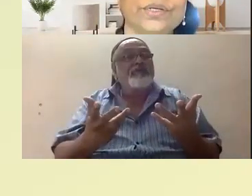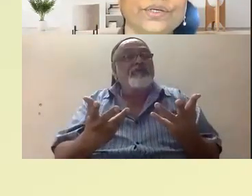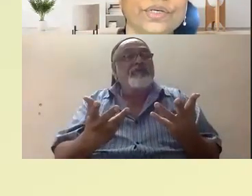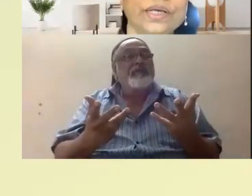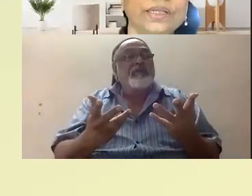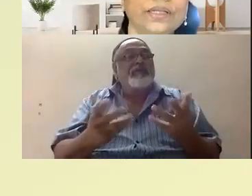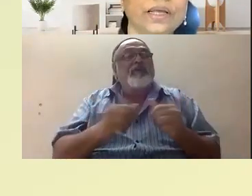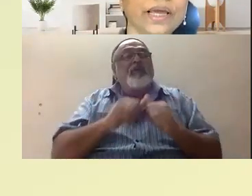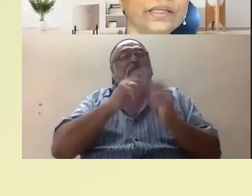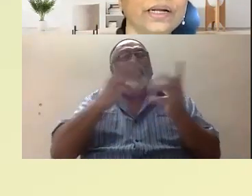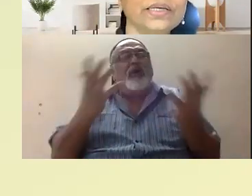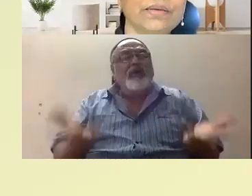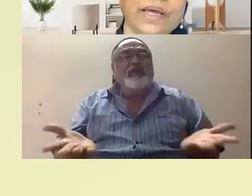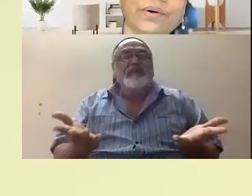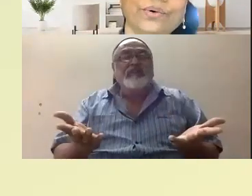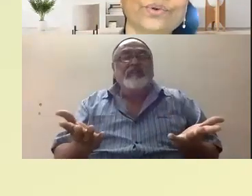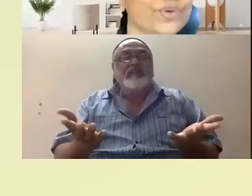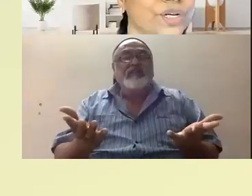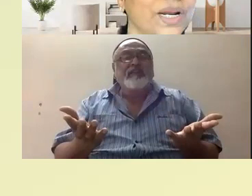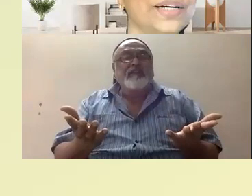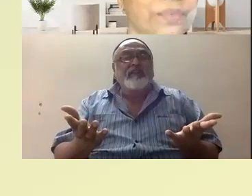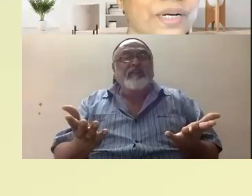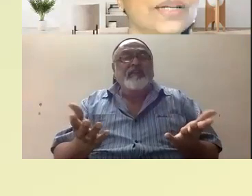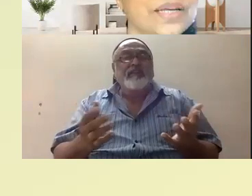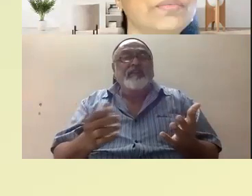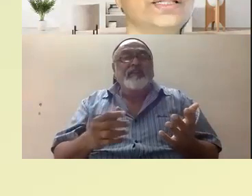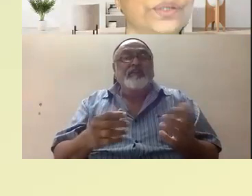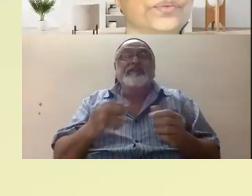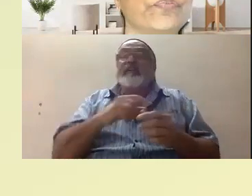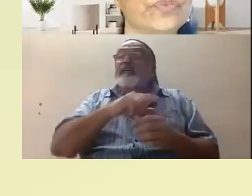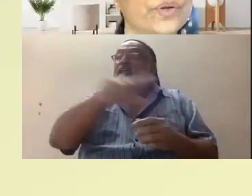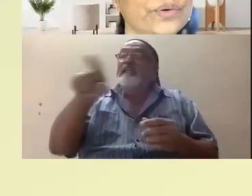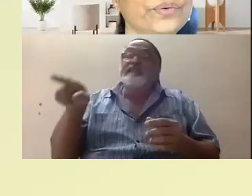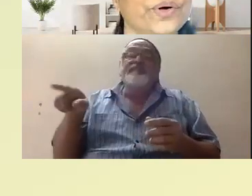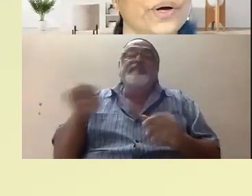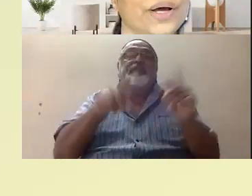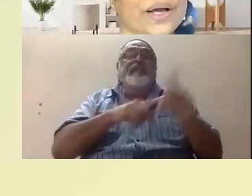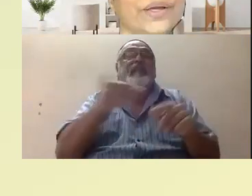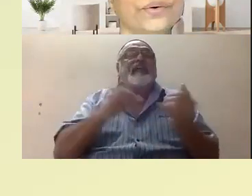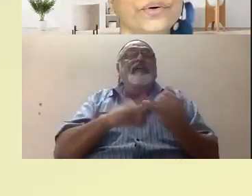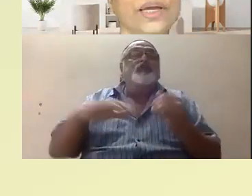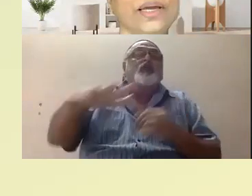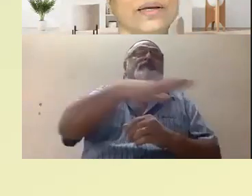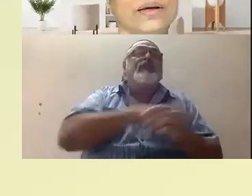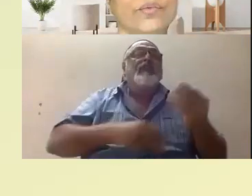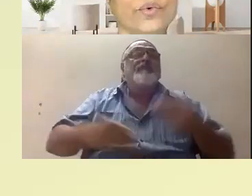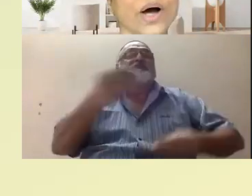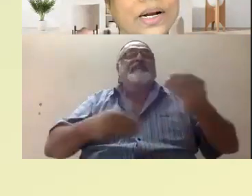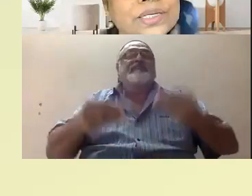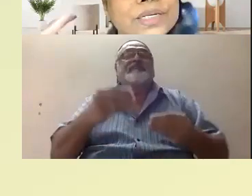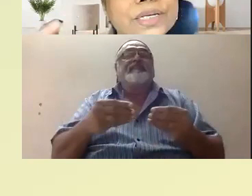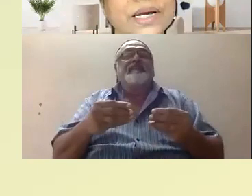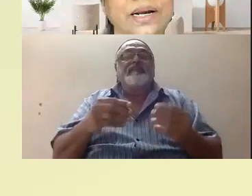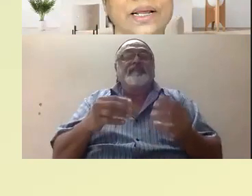जो NGOs हैं, एक तरह से मैं उनको सोशल एंटरप्रेनर्स ही मानती हूँ. क्यों? क्योंकि वो